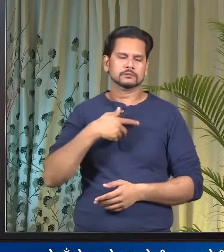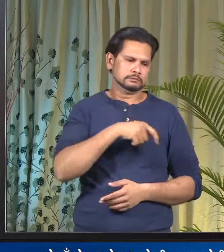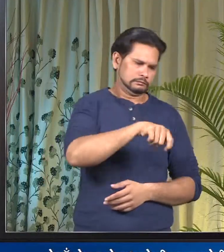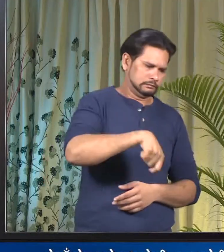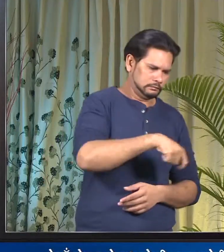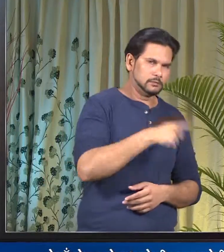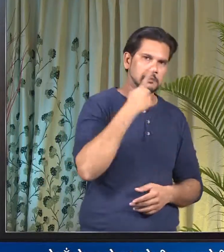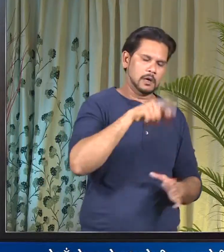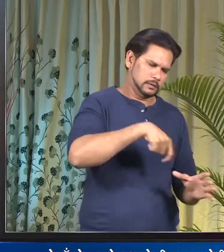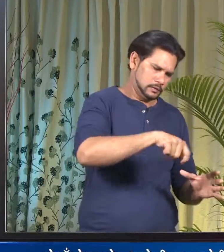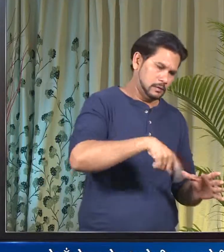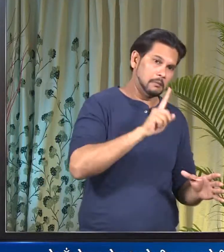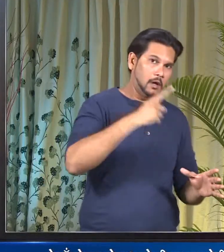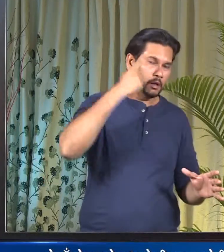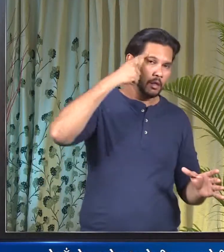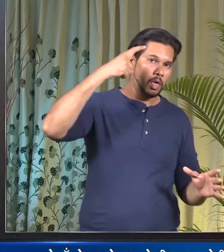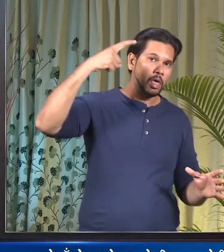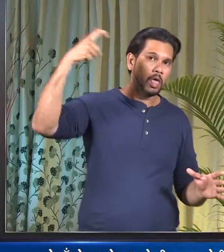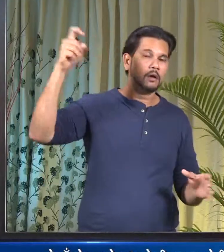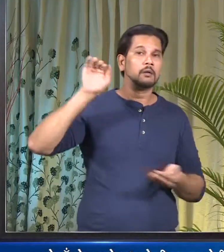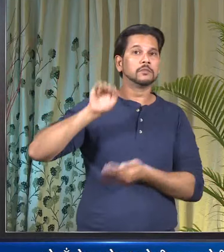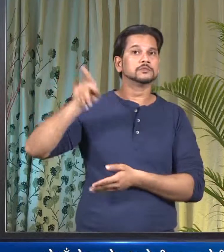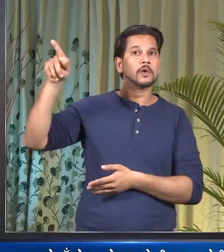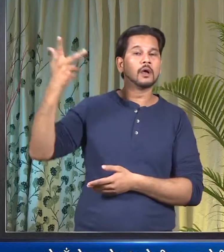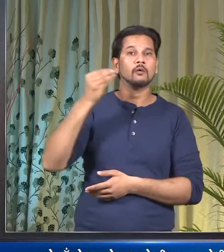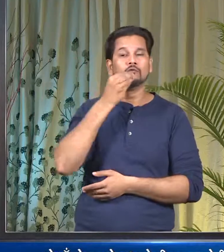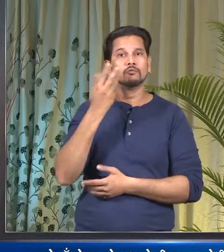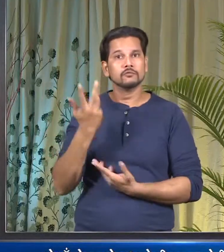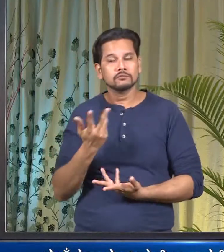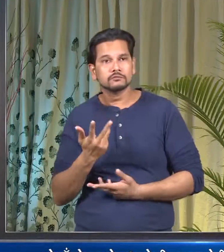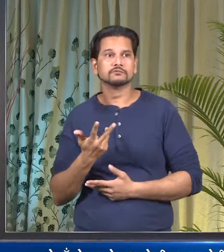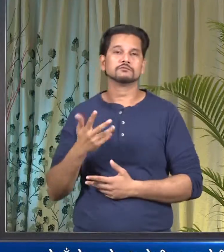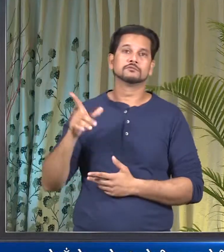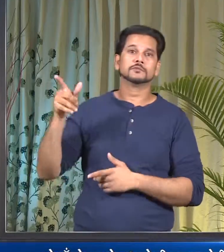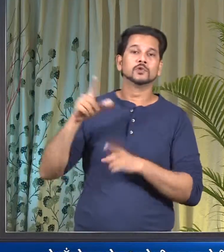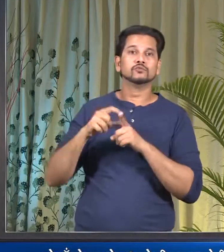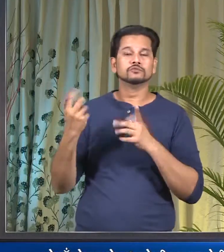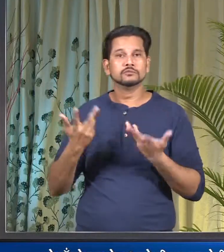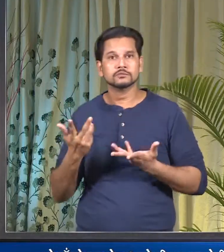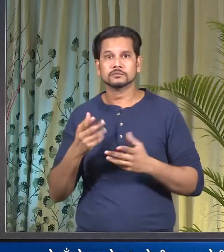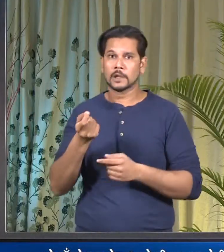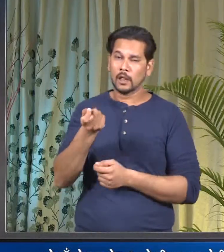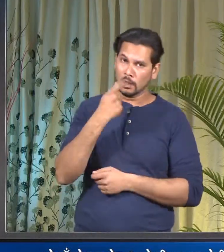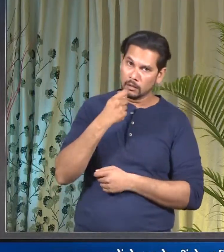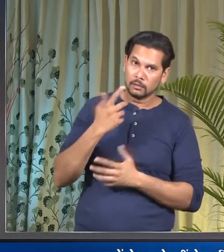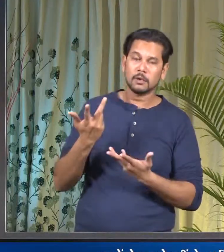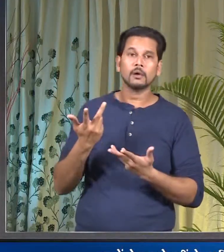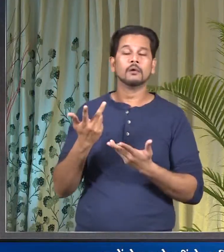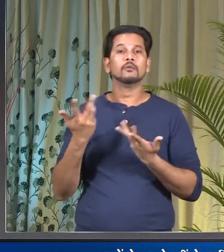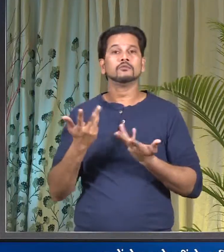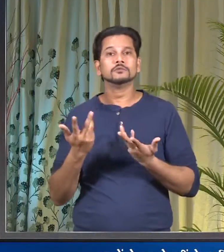याद किसकी होगी? बच्चे की वो क्या खा रहा होगा? क्या कर रहा होगा? दवाई लिया होगा?